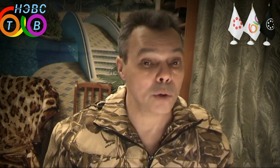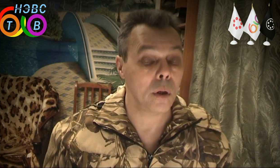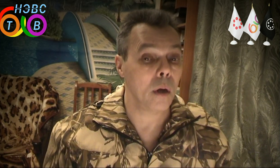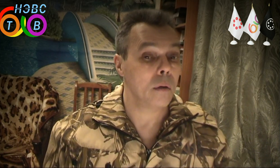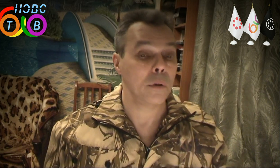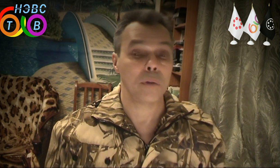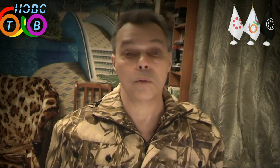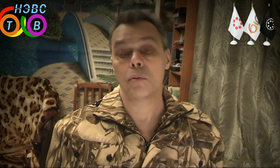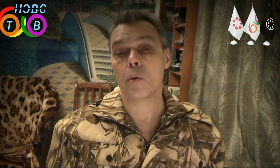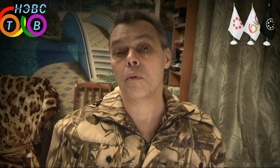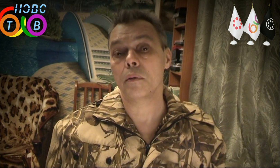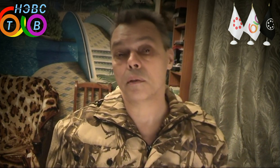что ничего тут такого нет